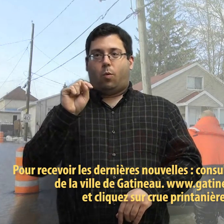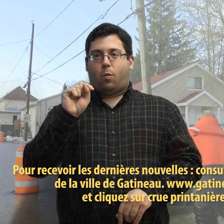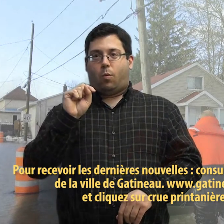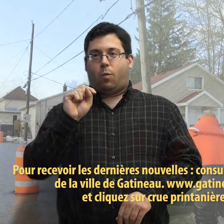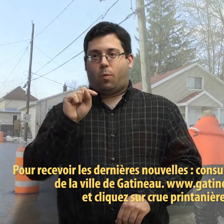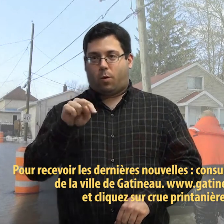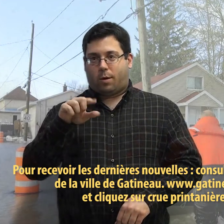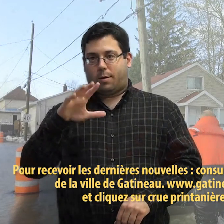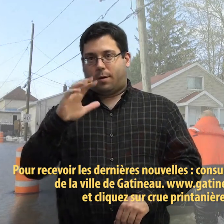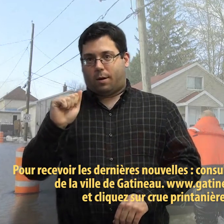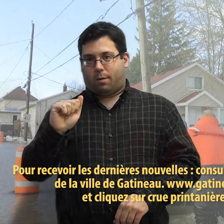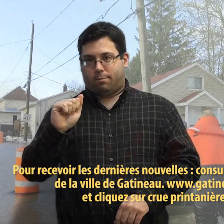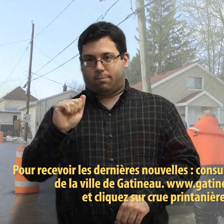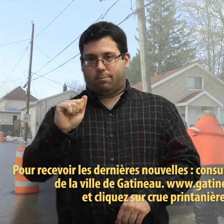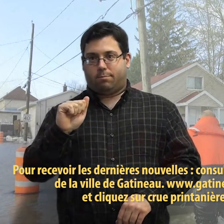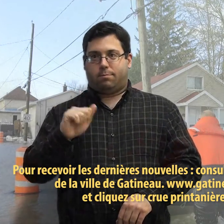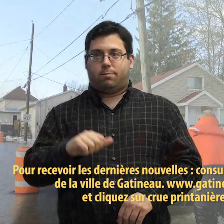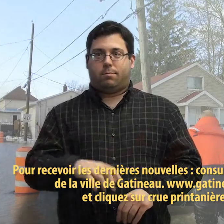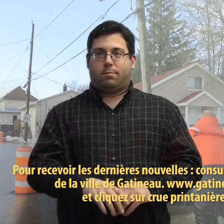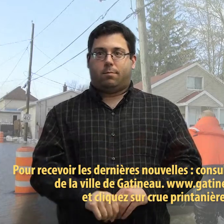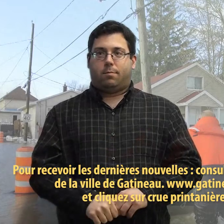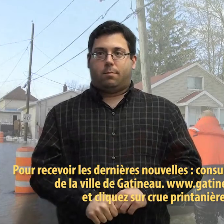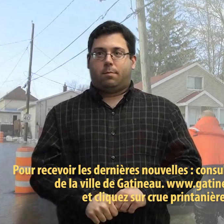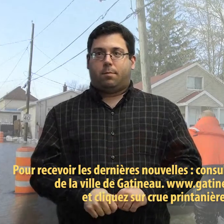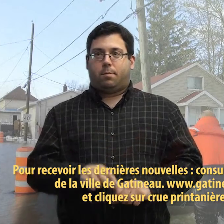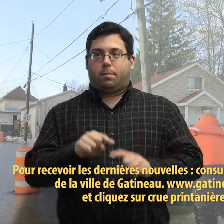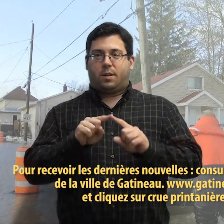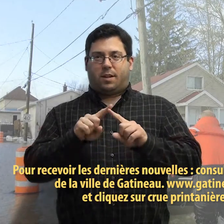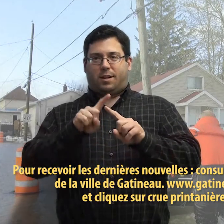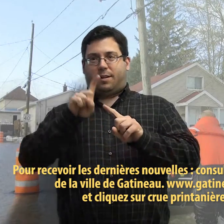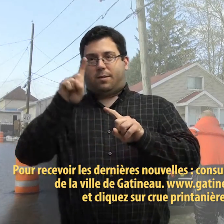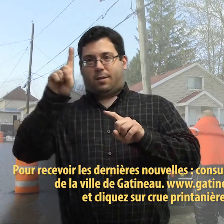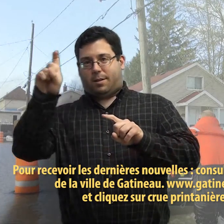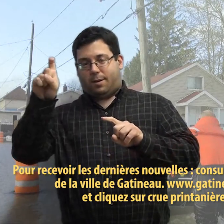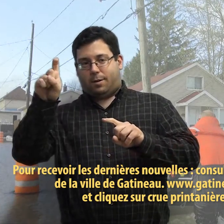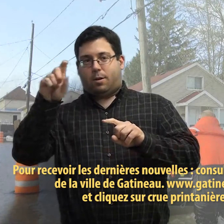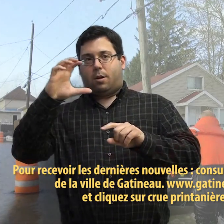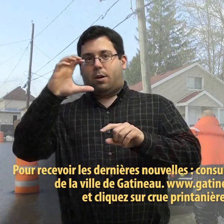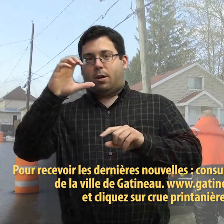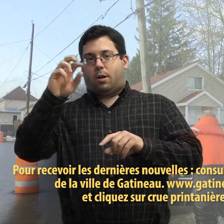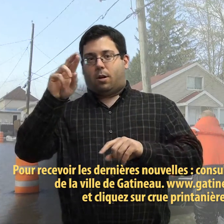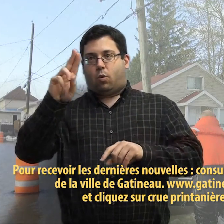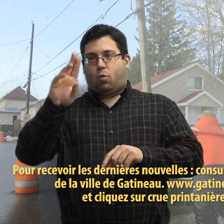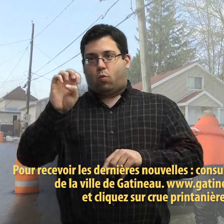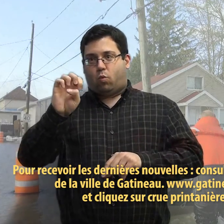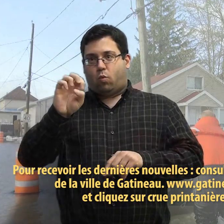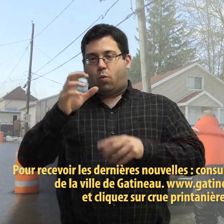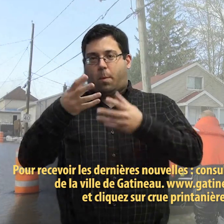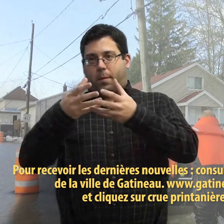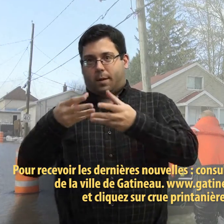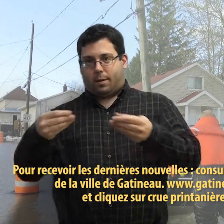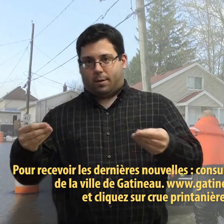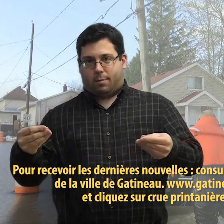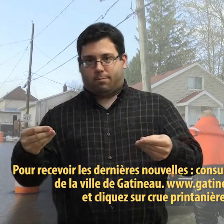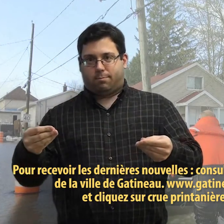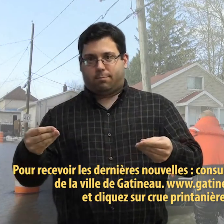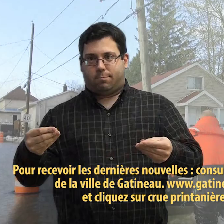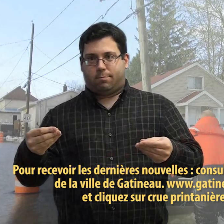www.gatineau.ca et cliquez sur « Crue printanière ». Si vous voulez recevoir